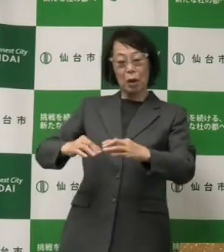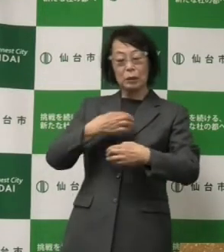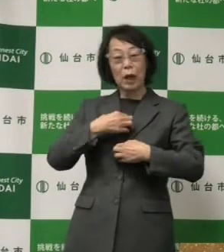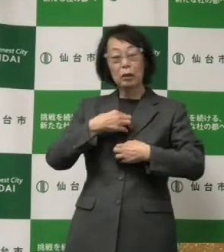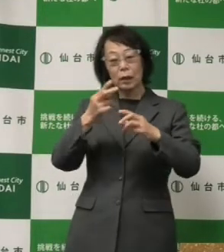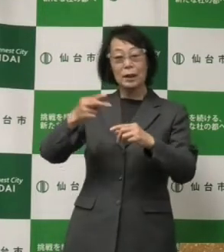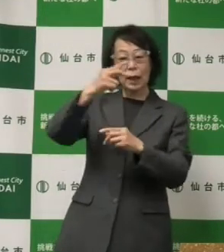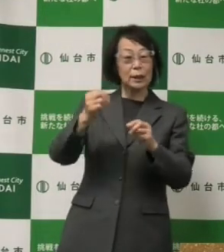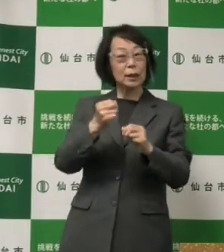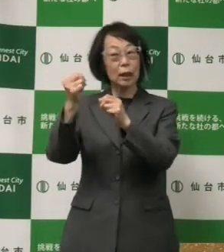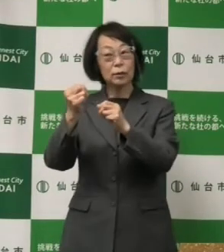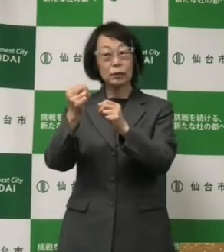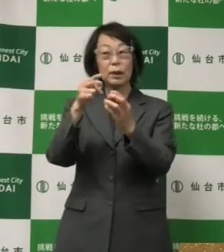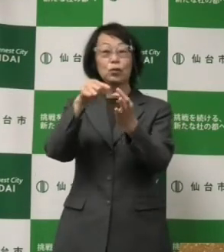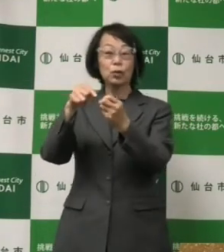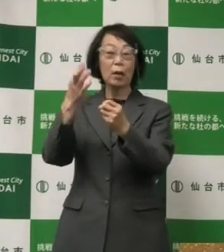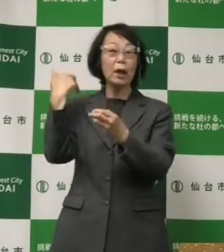ているところがいくつかございました。